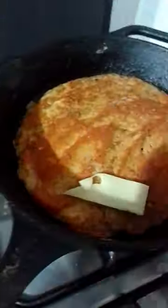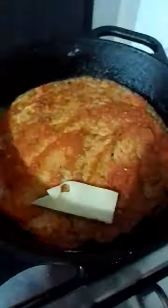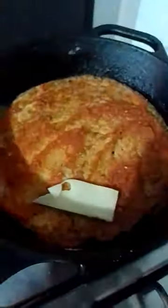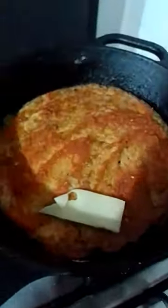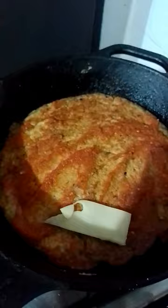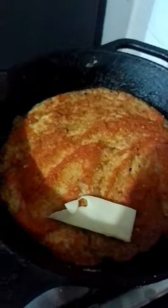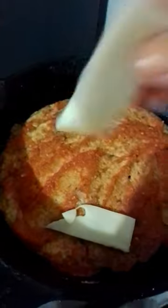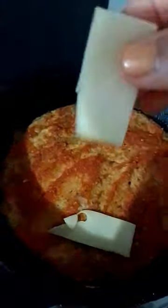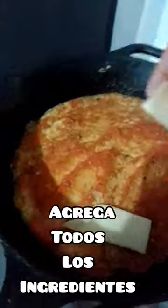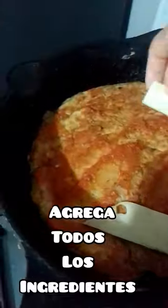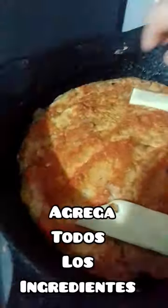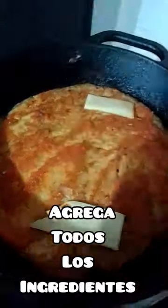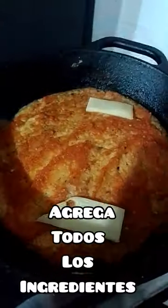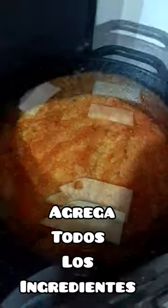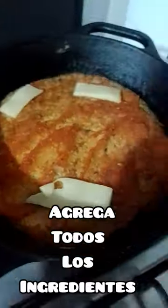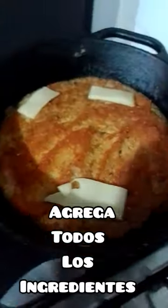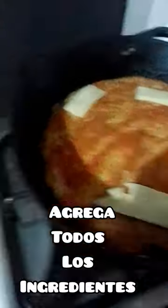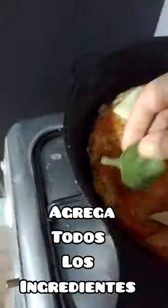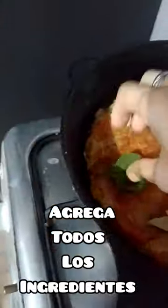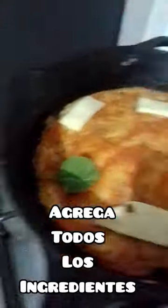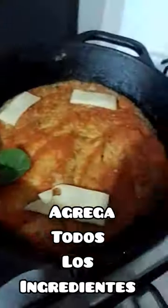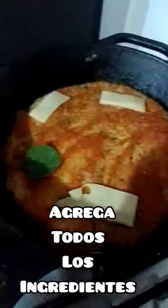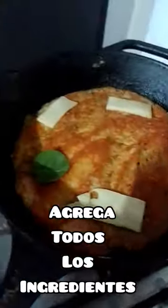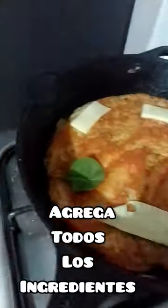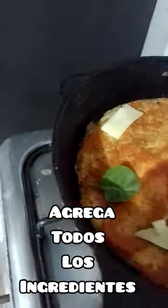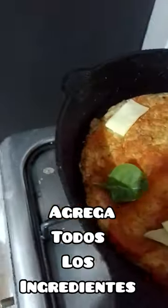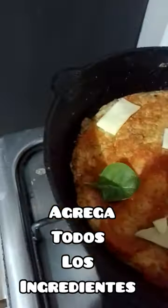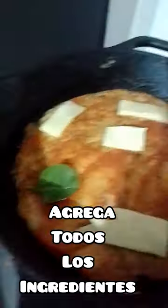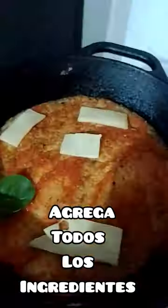pollo, espinacas, queso mozzarella